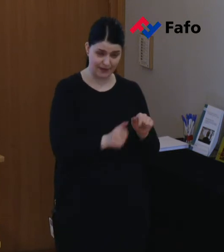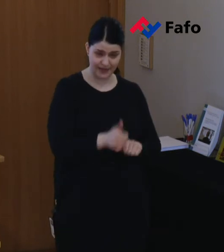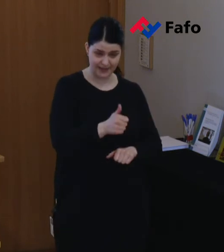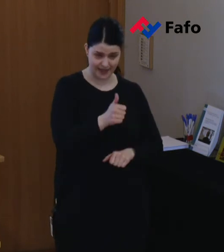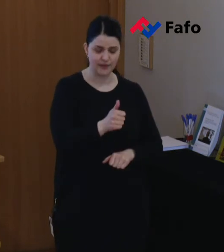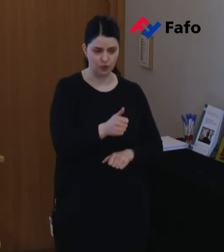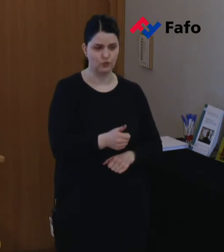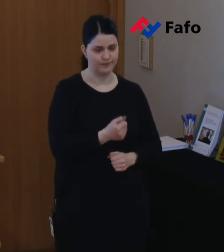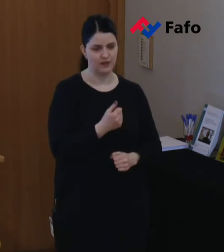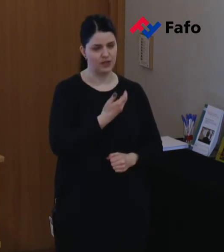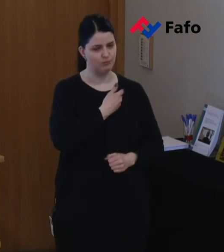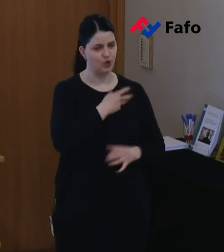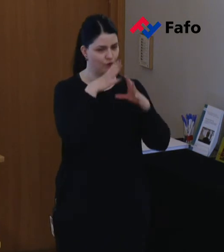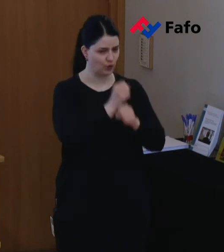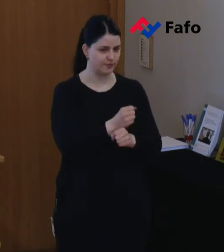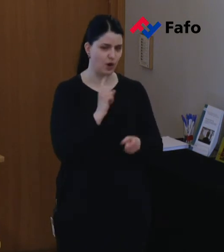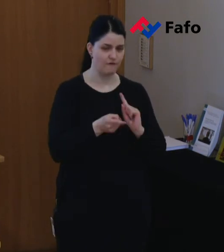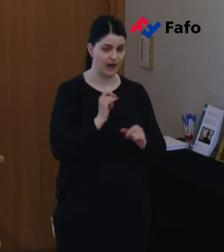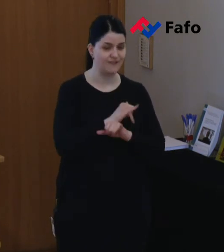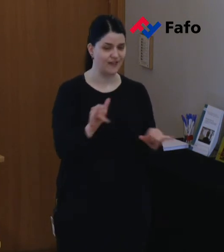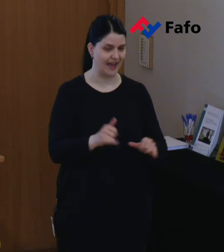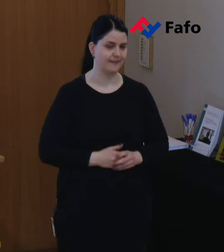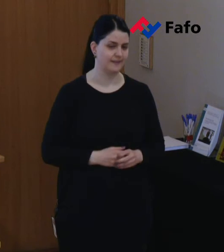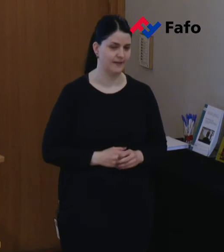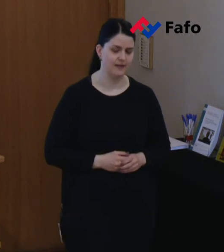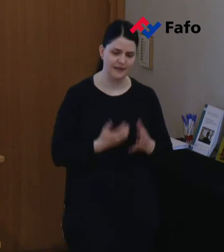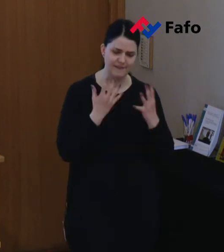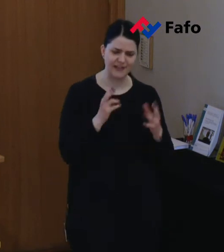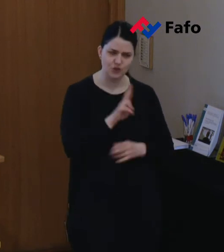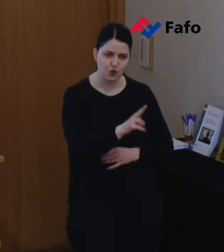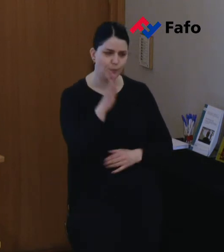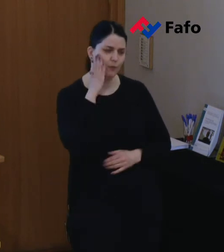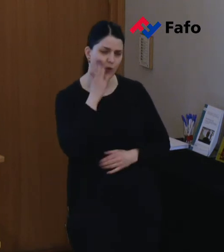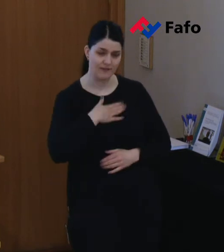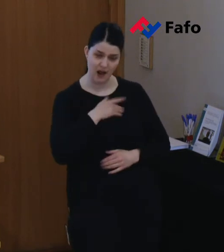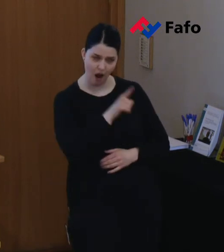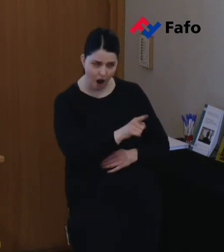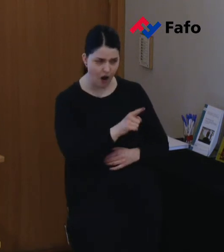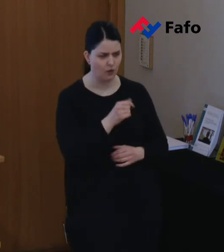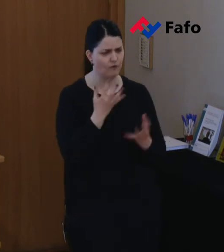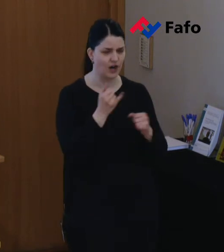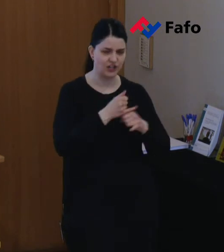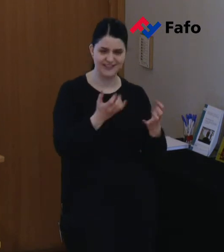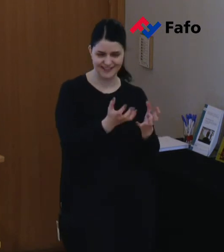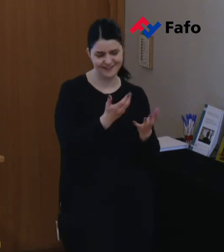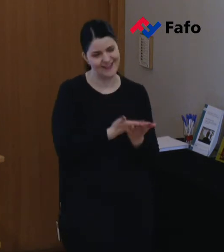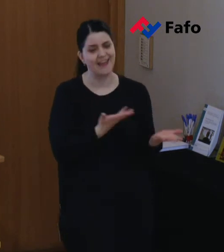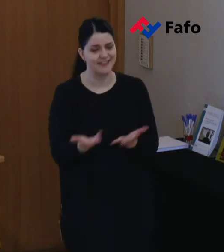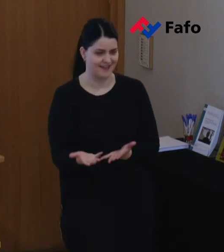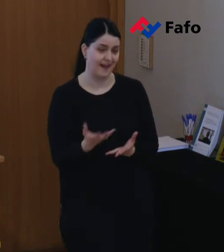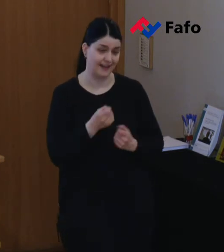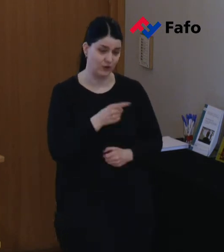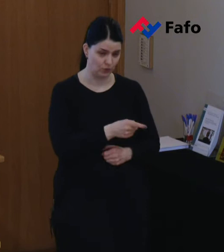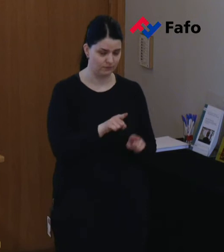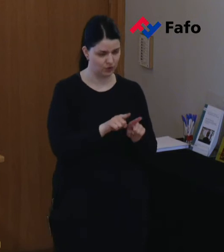valgfrihet. Valgfrihet både av hvilken bolig du skal bo i, og hvilke tjenester du har behov for. Så brukerstyring